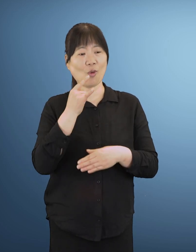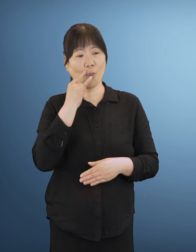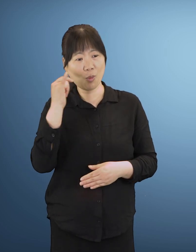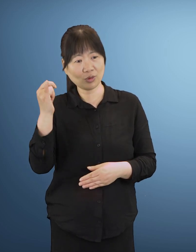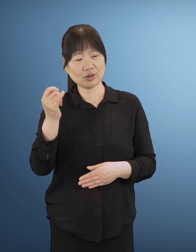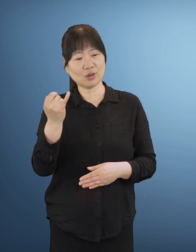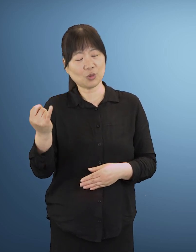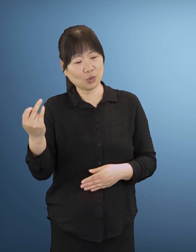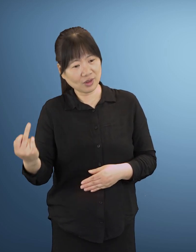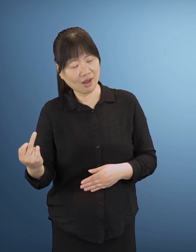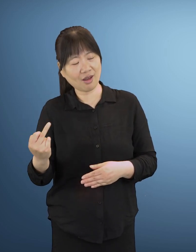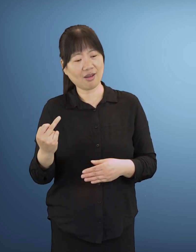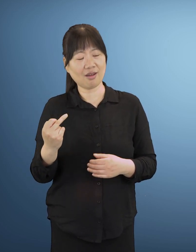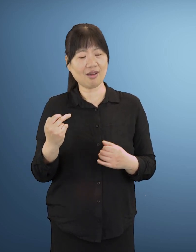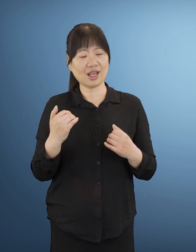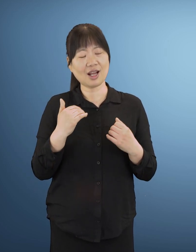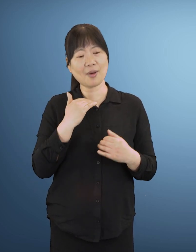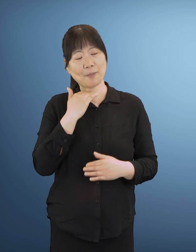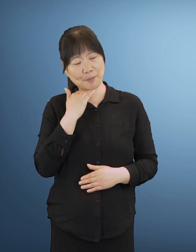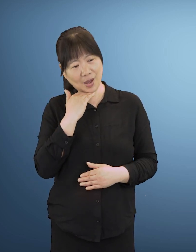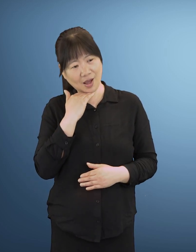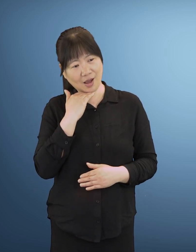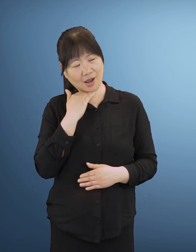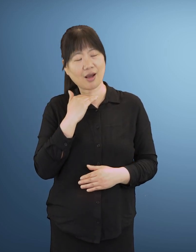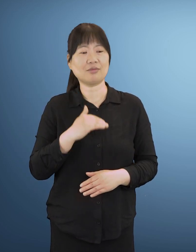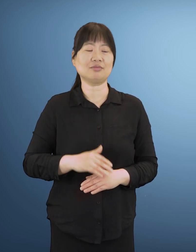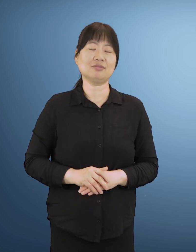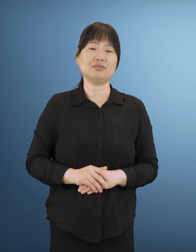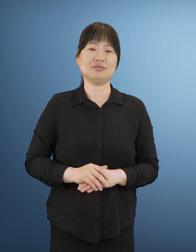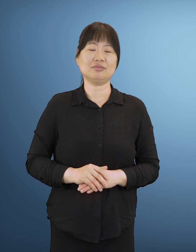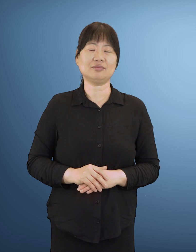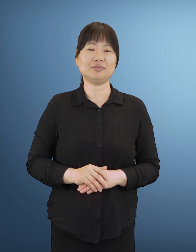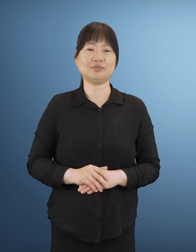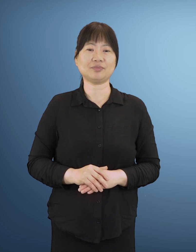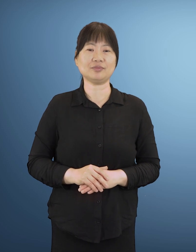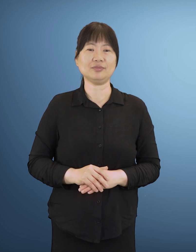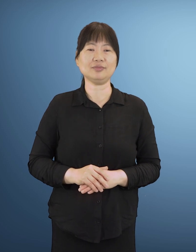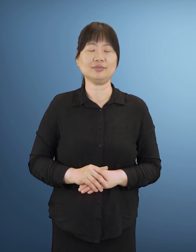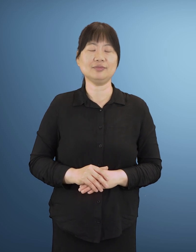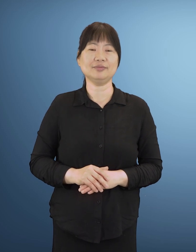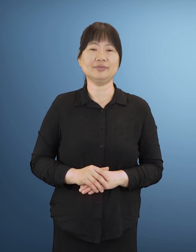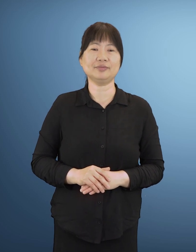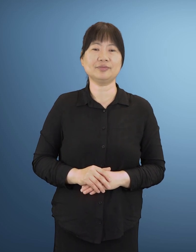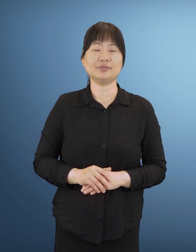어머니하고 동생들이 찾아왔어요. 이렇게 얘기를 한 겁니다. 볼까요?